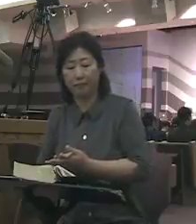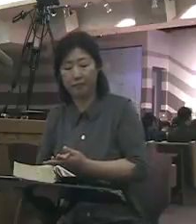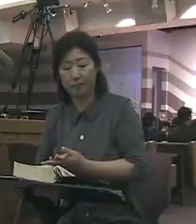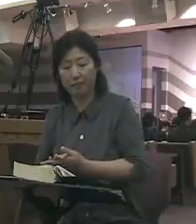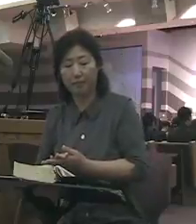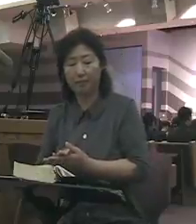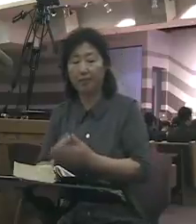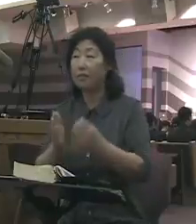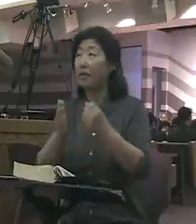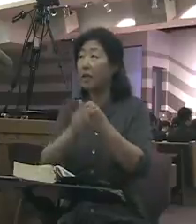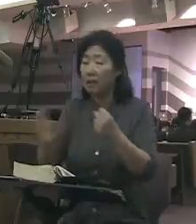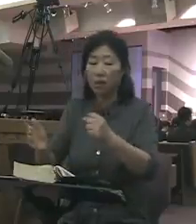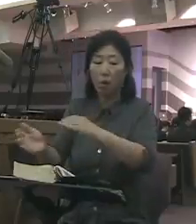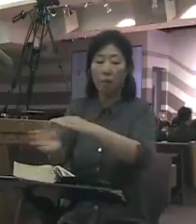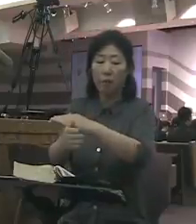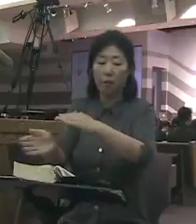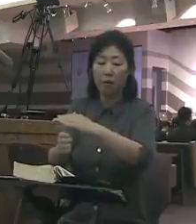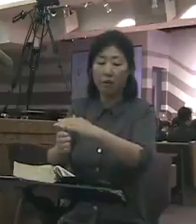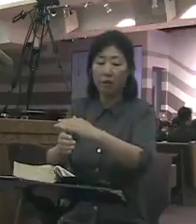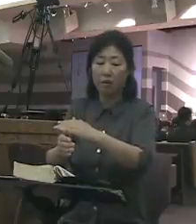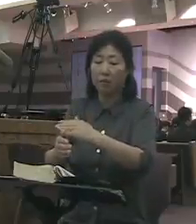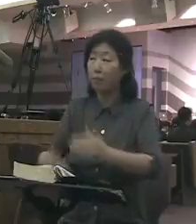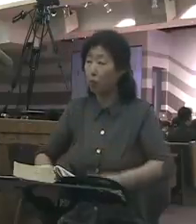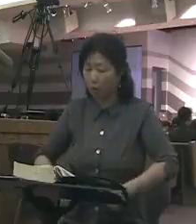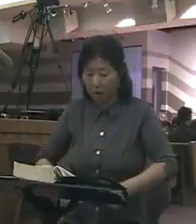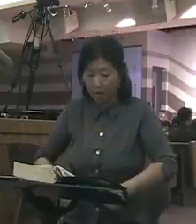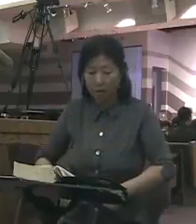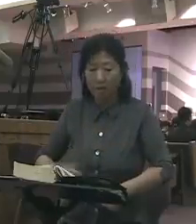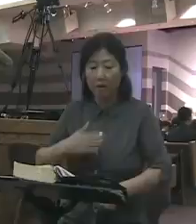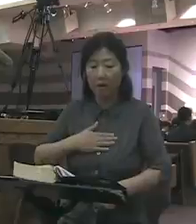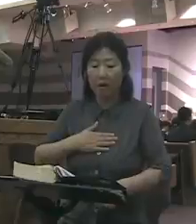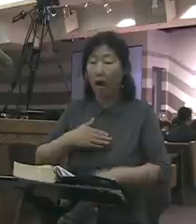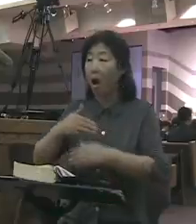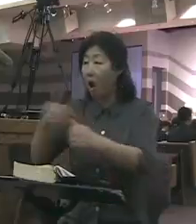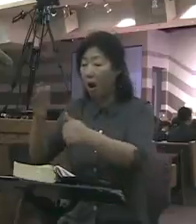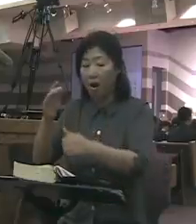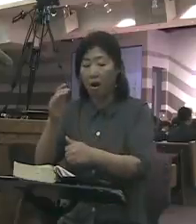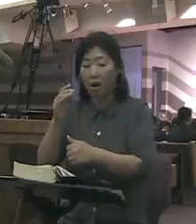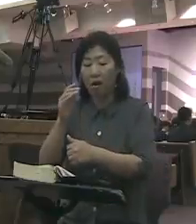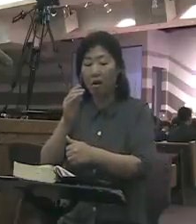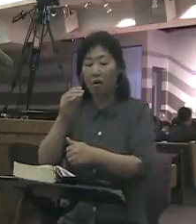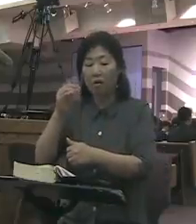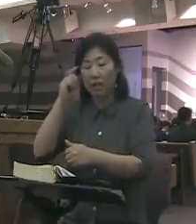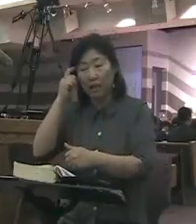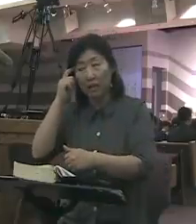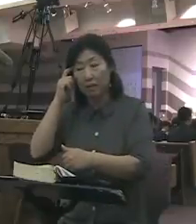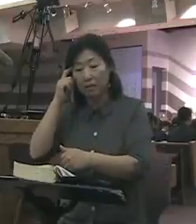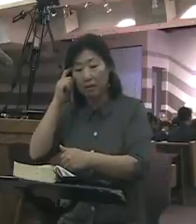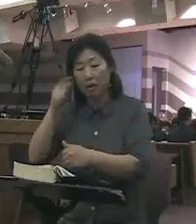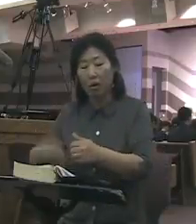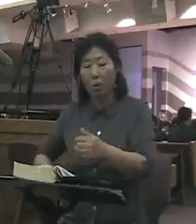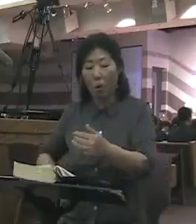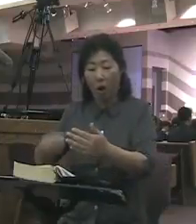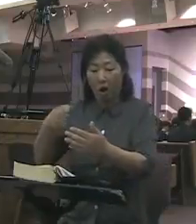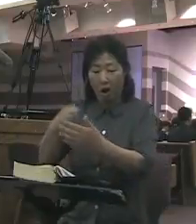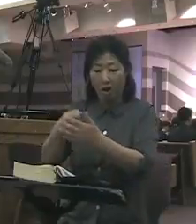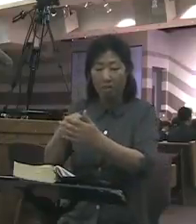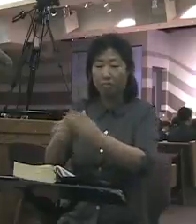그래서 비우는 것이 필요해요. 내가 다라고 생각하는 것을 과감하게 비우는 그 순간,